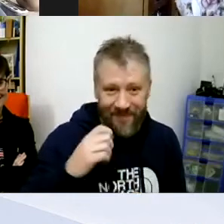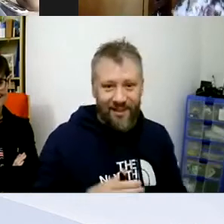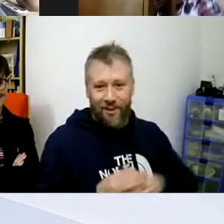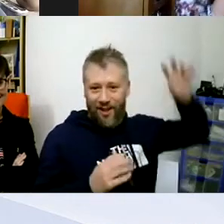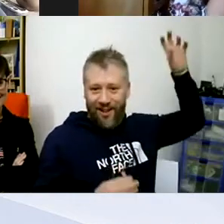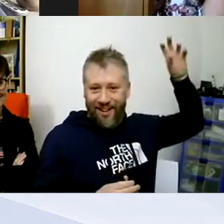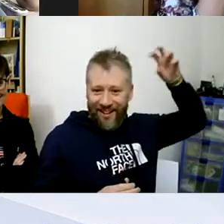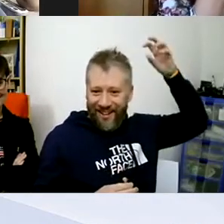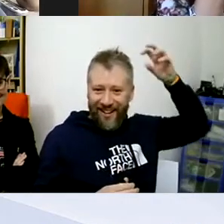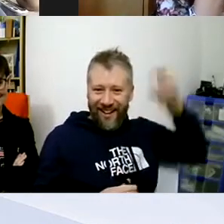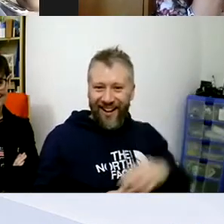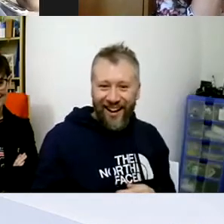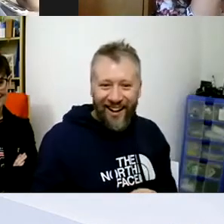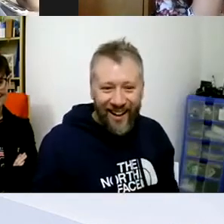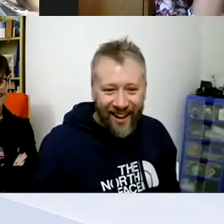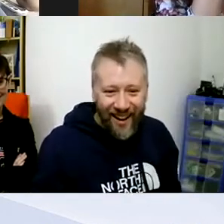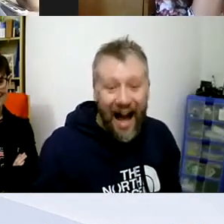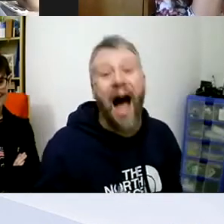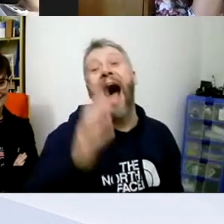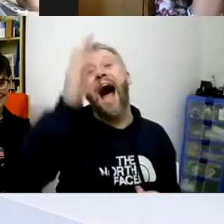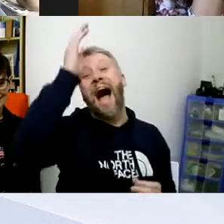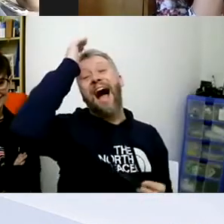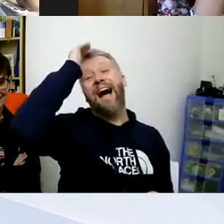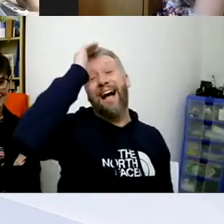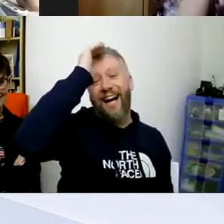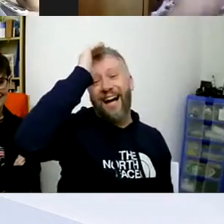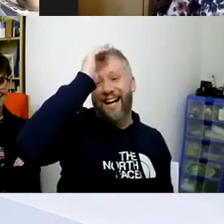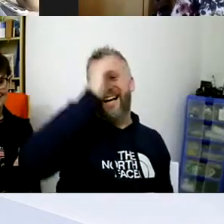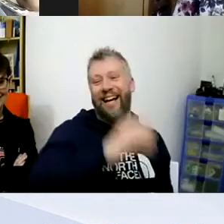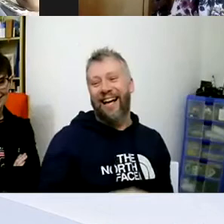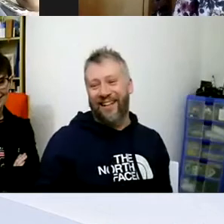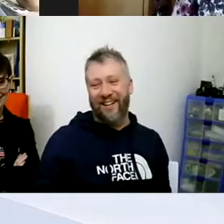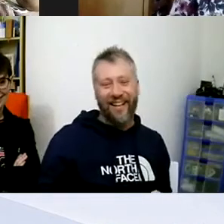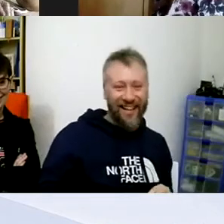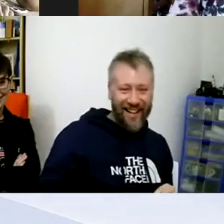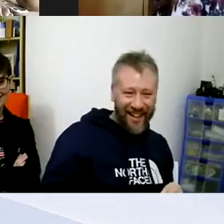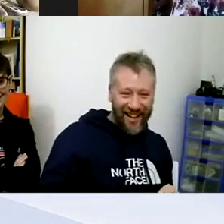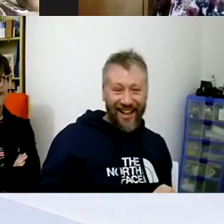sì, mi hai scoperto. Ho appena fatto la doccia e mi dovevo asciugare.